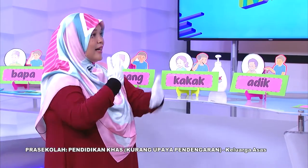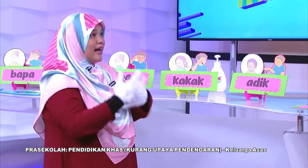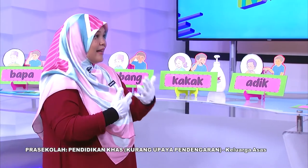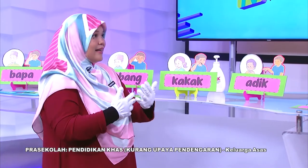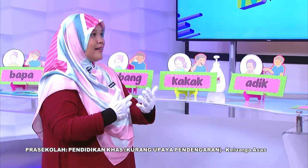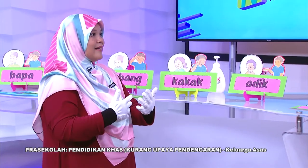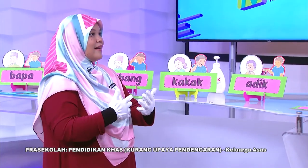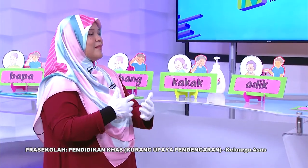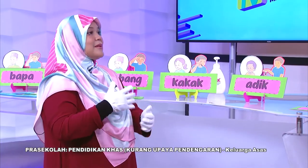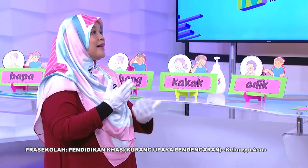syarat-syaratnya